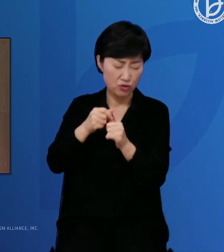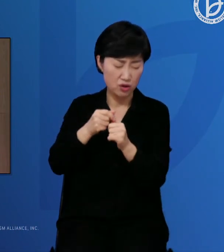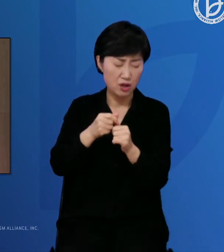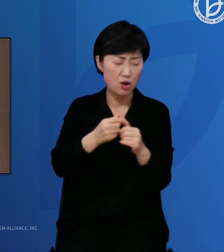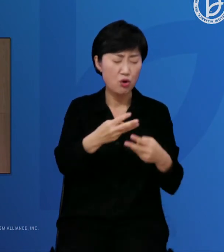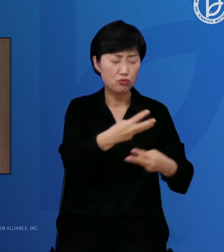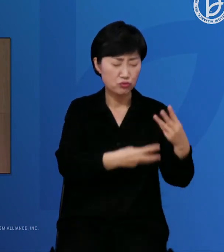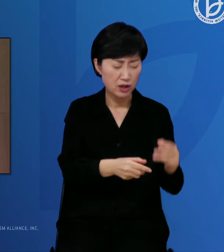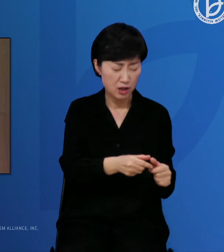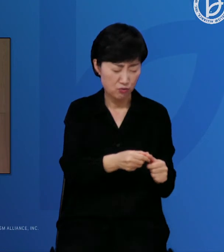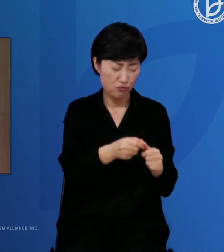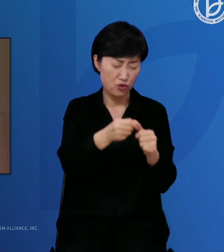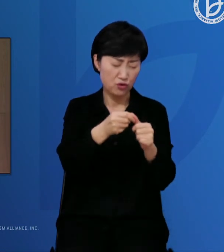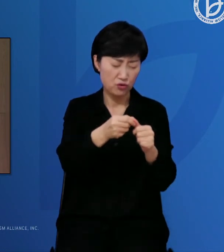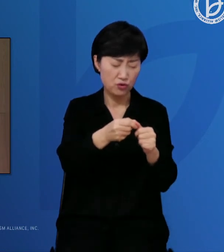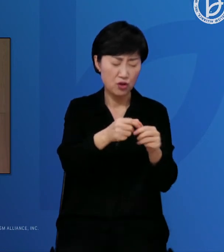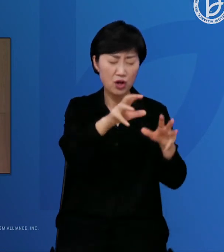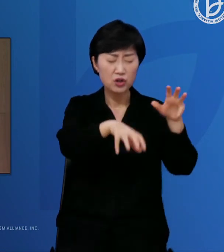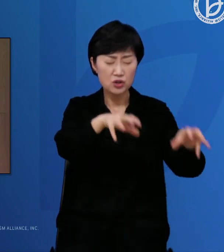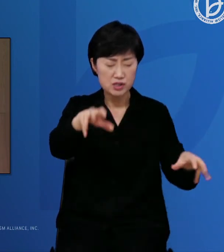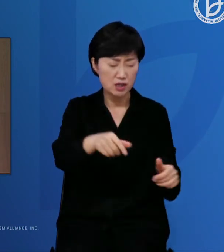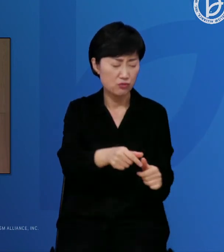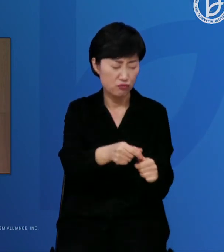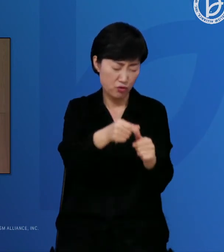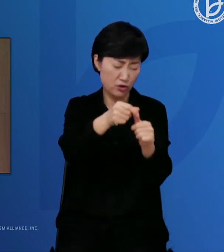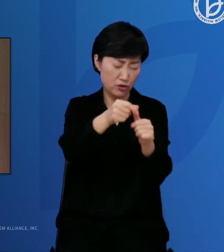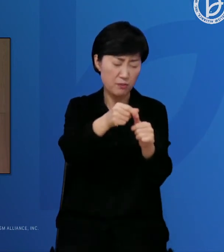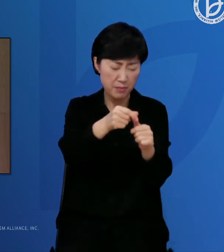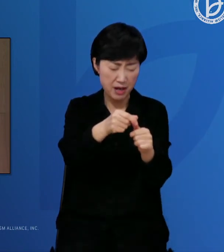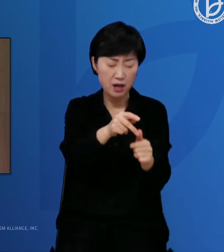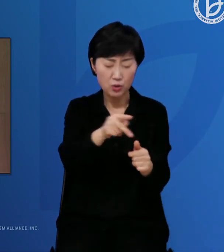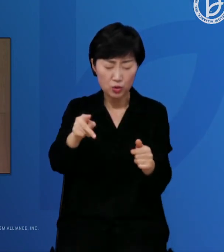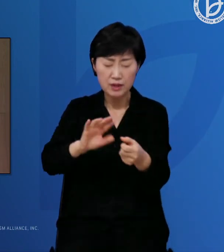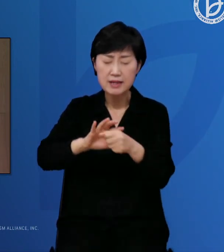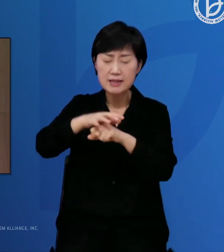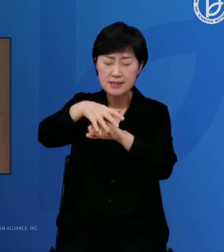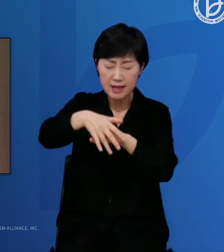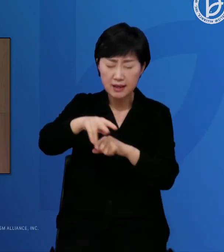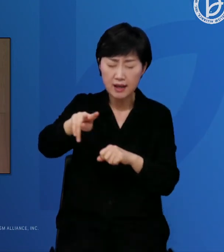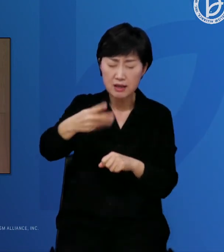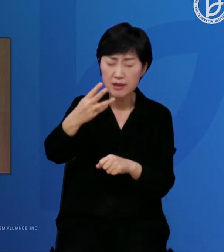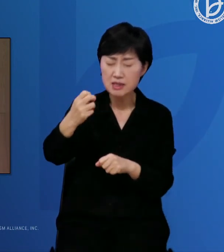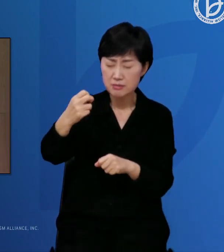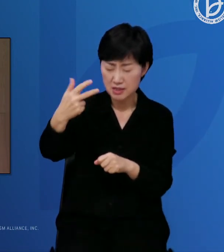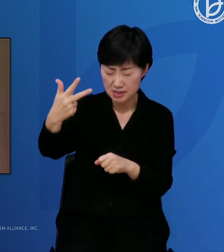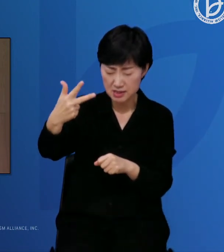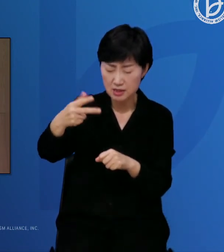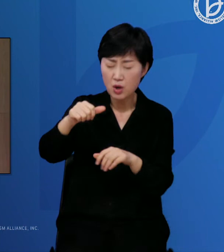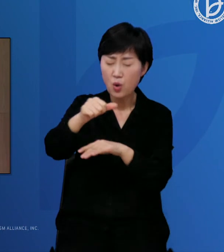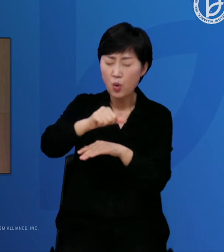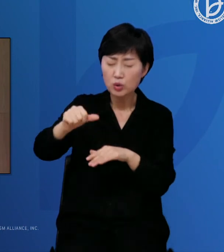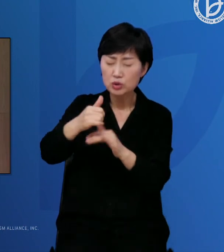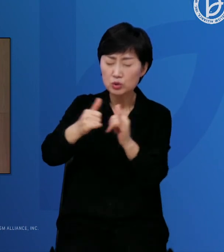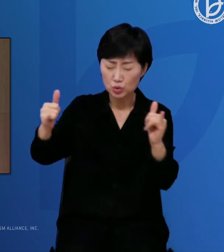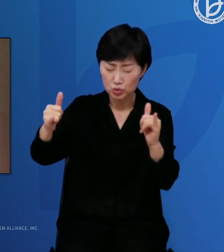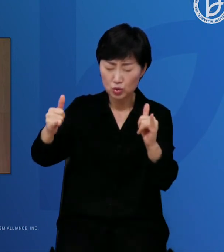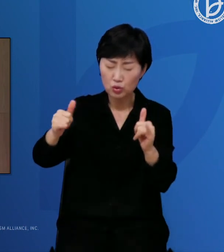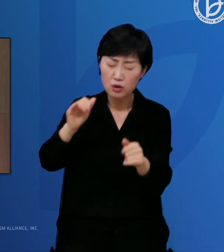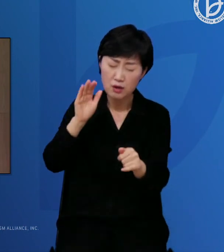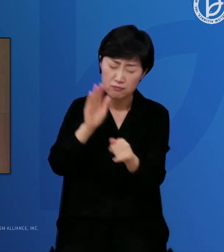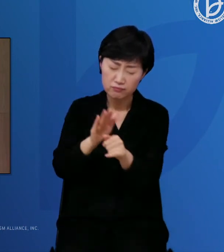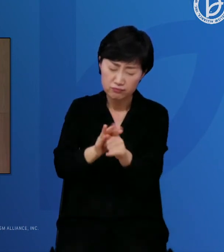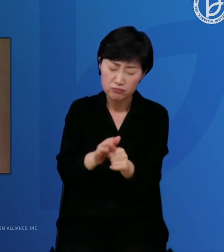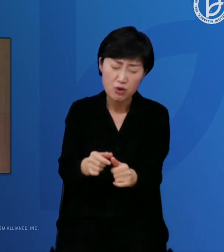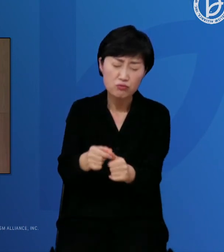경제로 허락하사 렘넌트와 237 5천 종족을 살리시는 하나님께서 하시는 전도와 선교를 보게 하여 주옵소서.